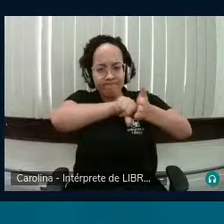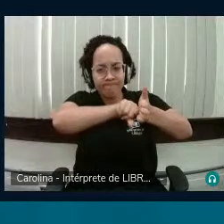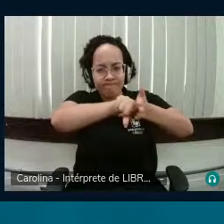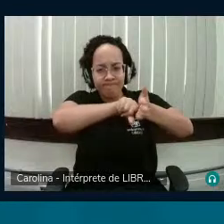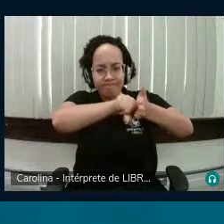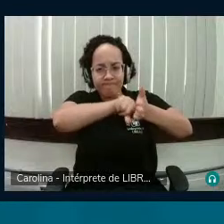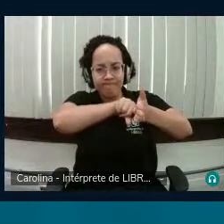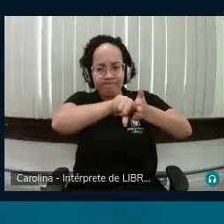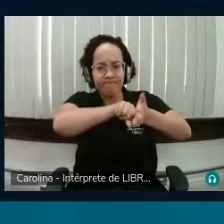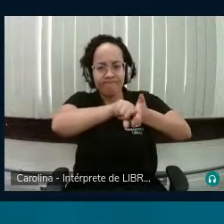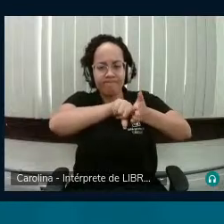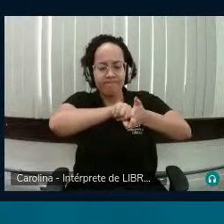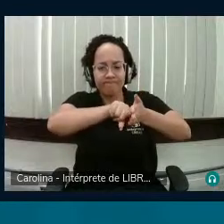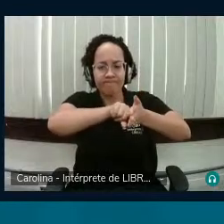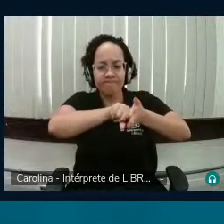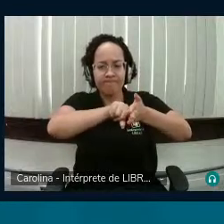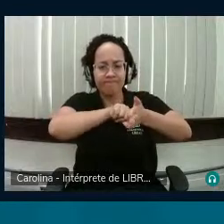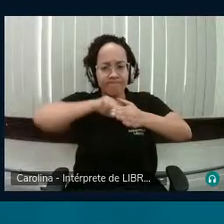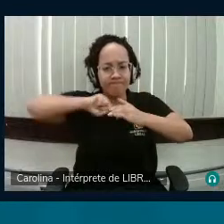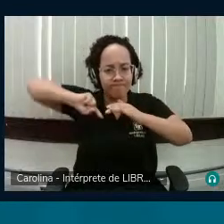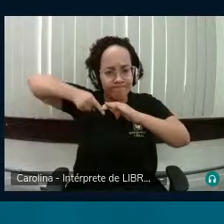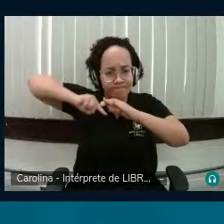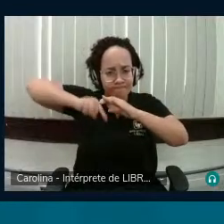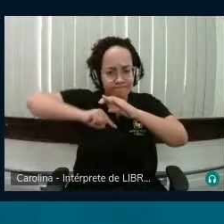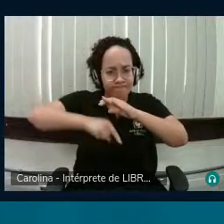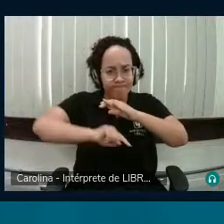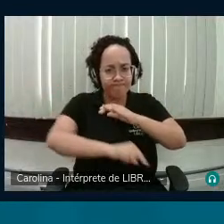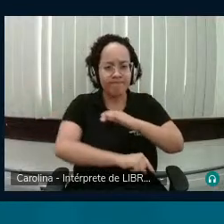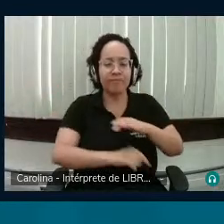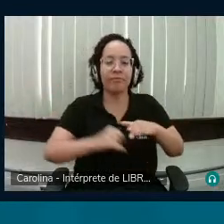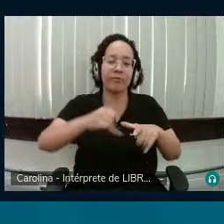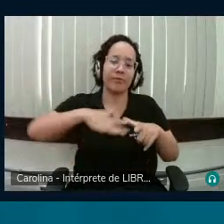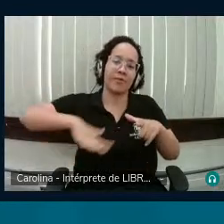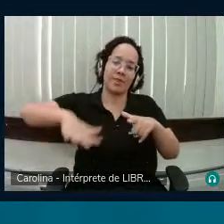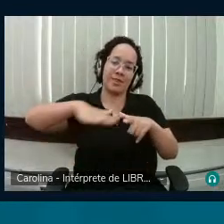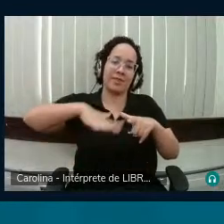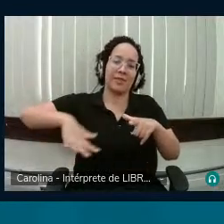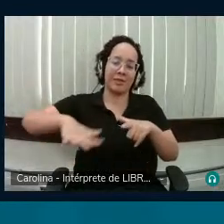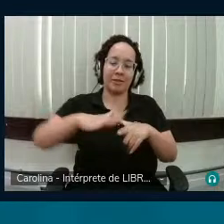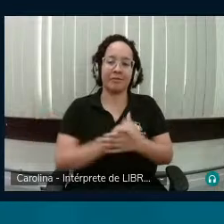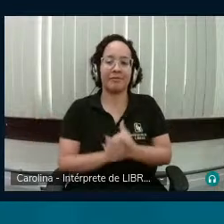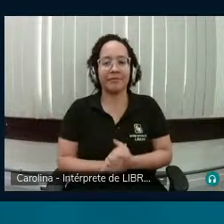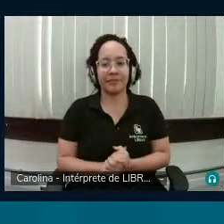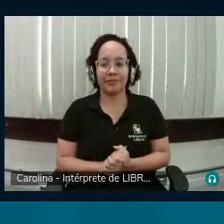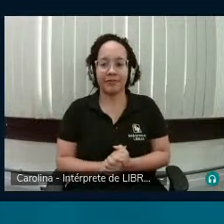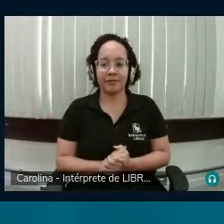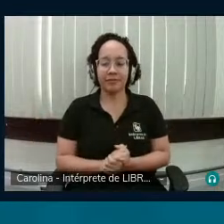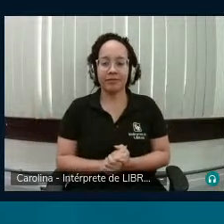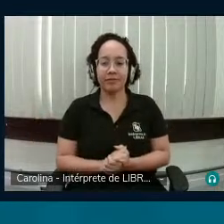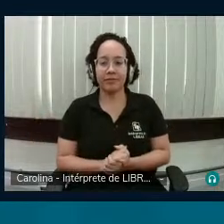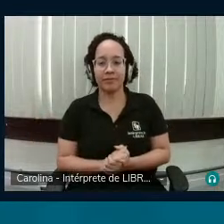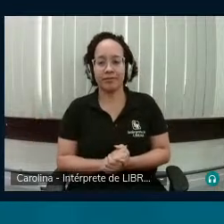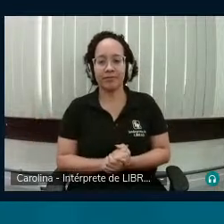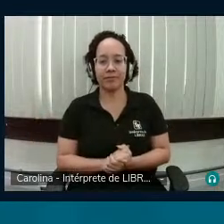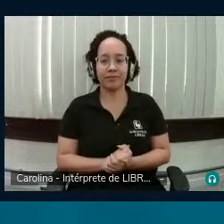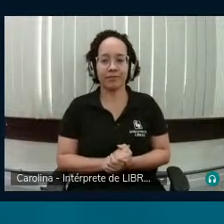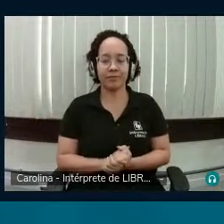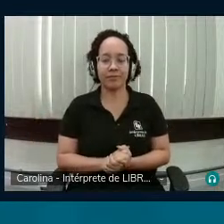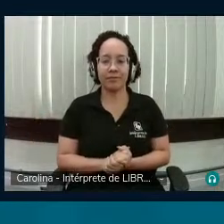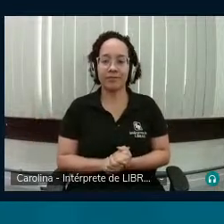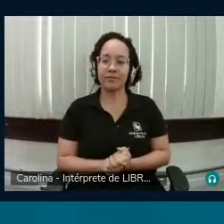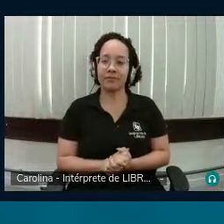no aprofundamento em uma determinada área. Eu, antes de